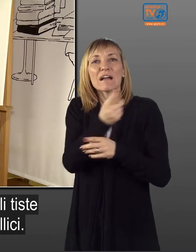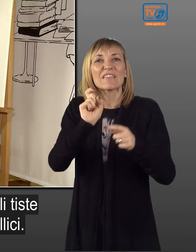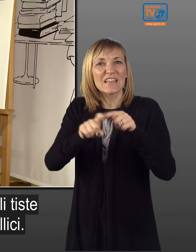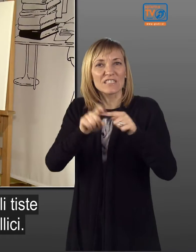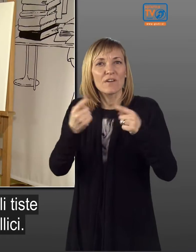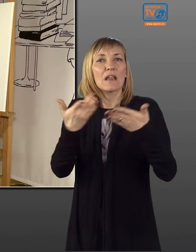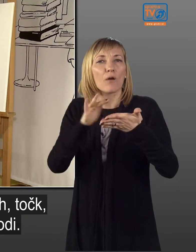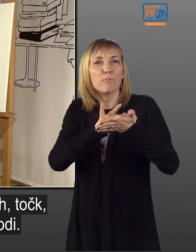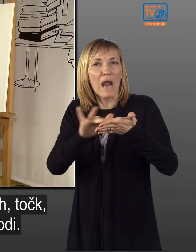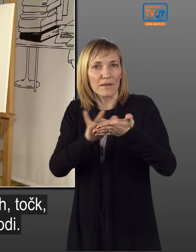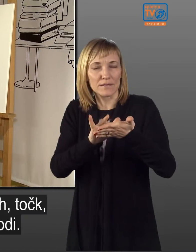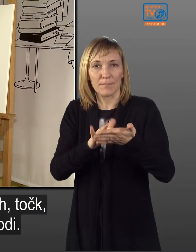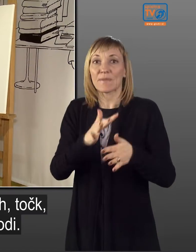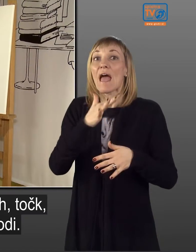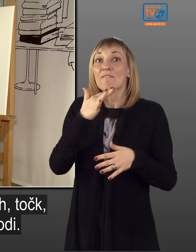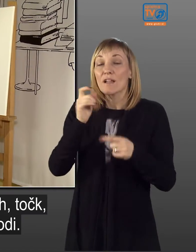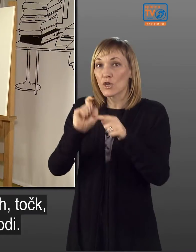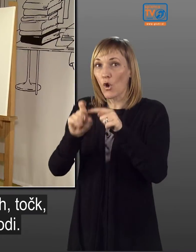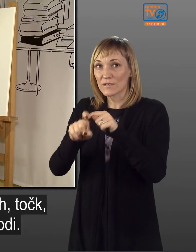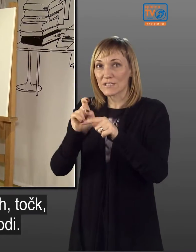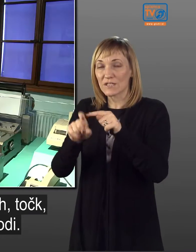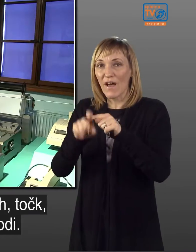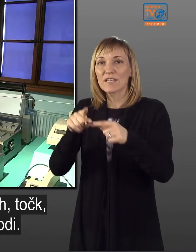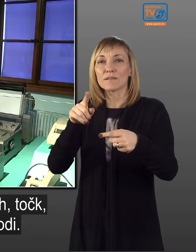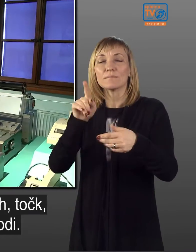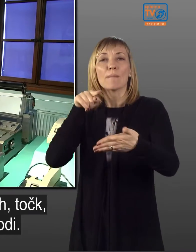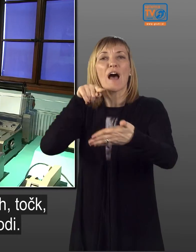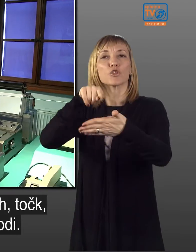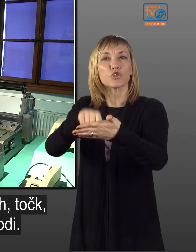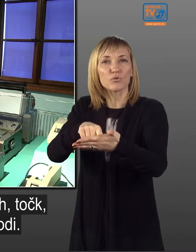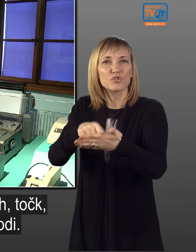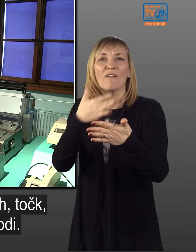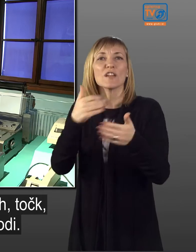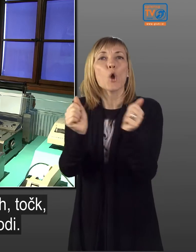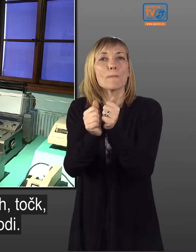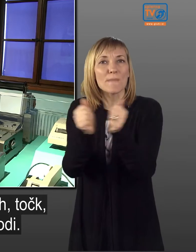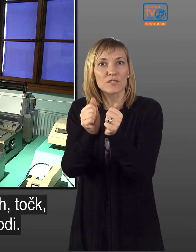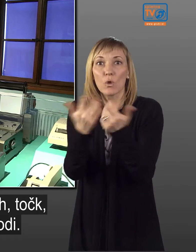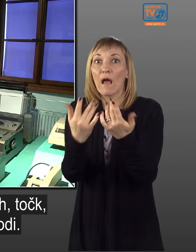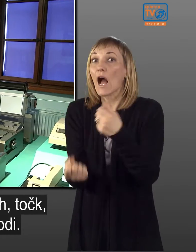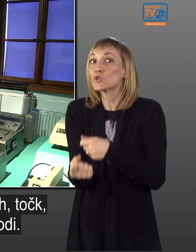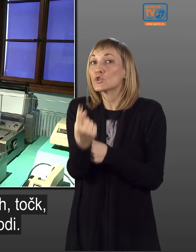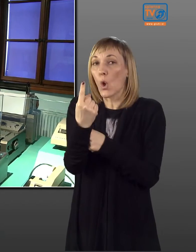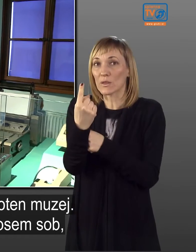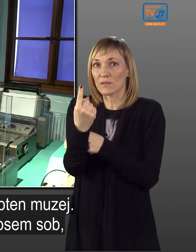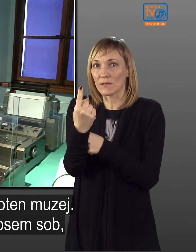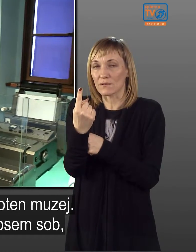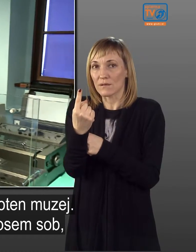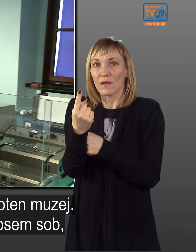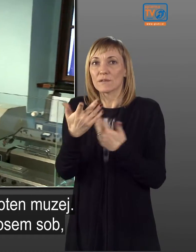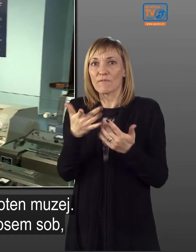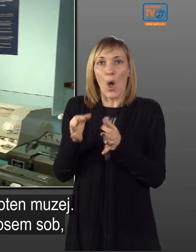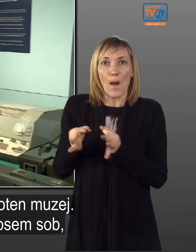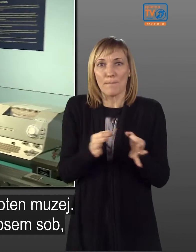v brajici. Veliko je interaktivov, se pravi točk, kjer se nekaj zgodi, kjer se